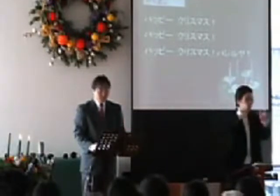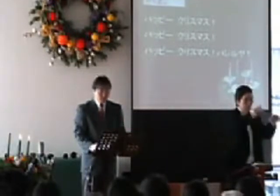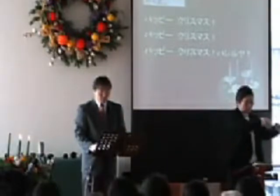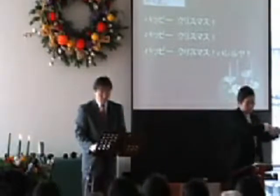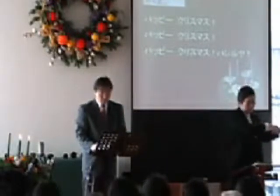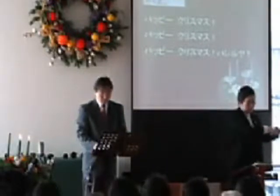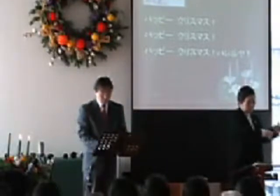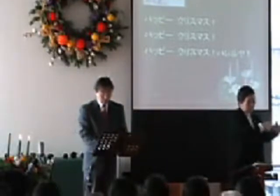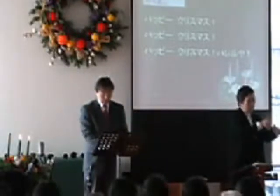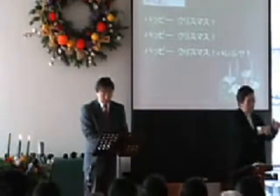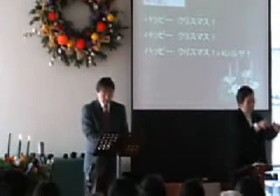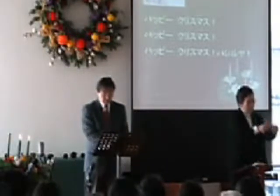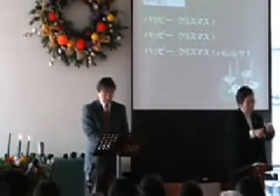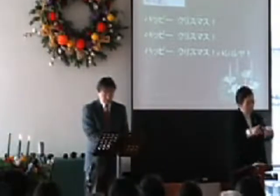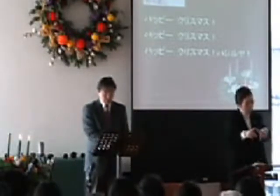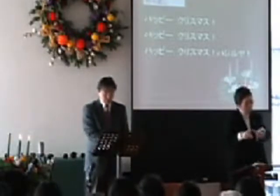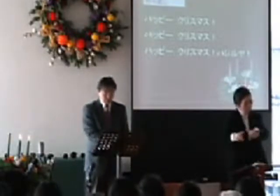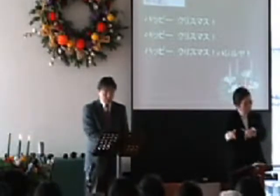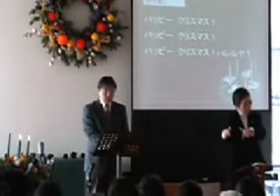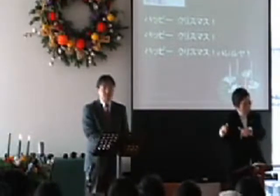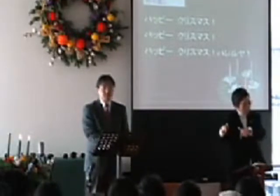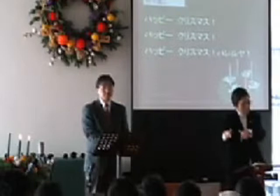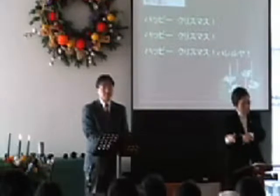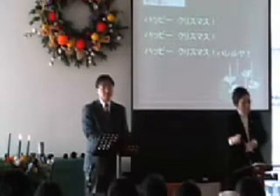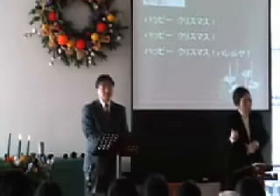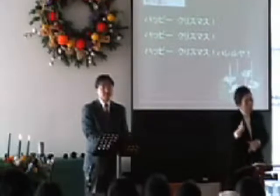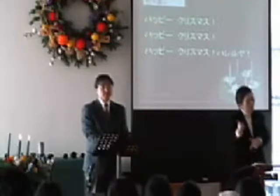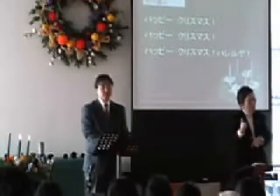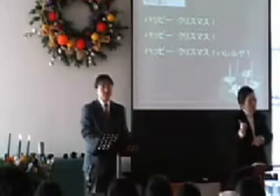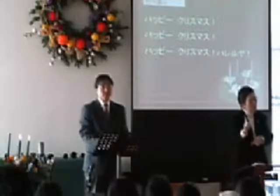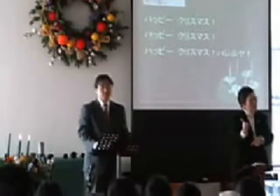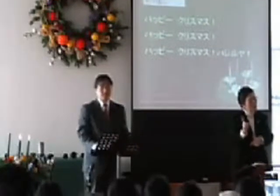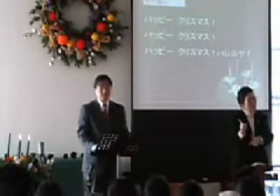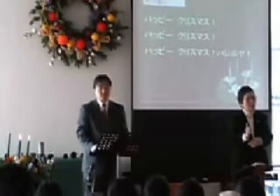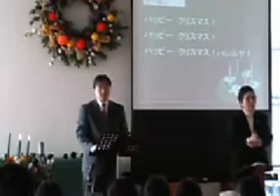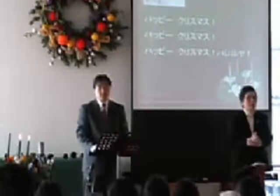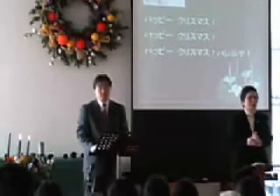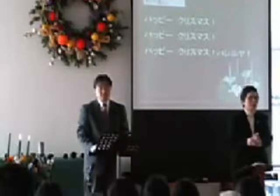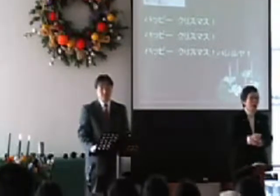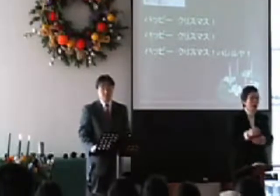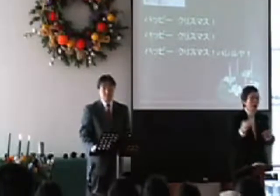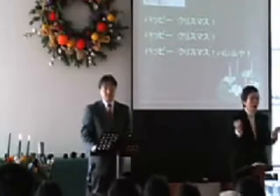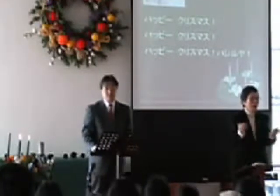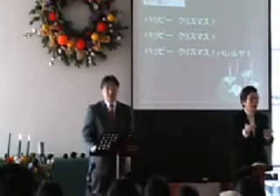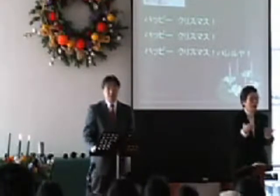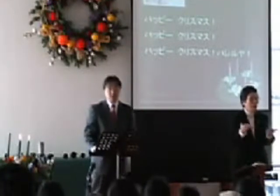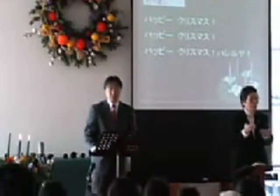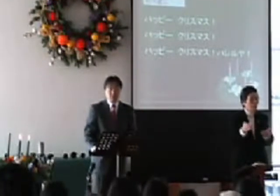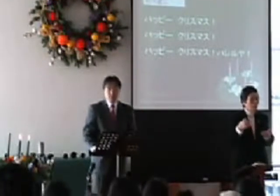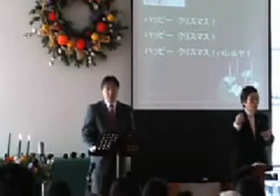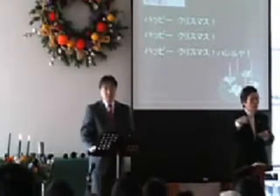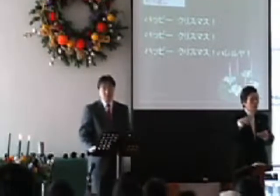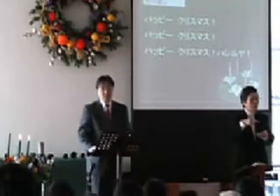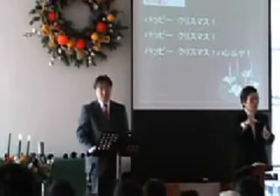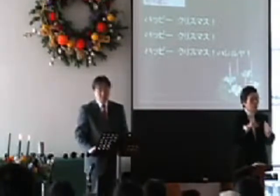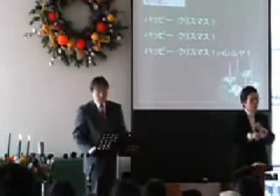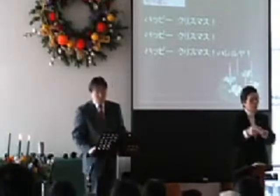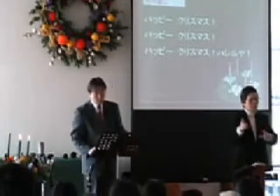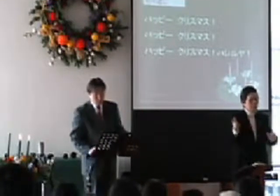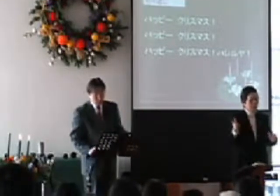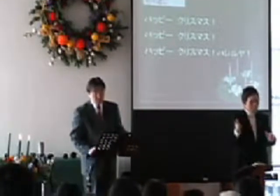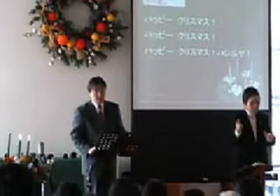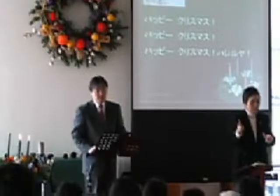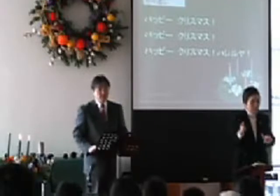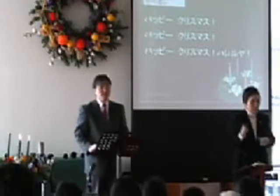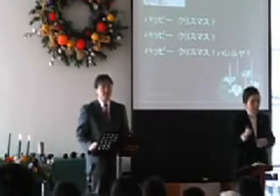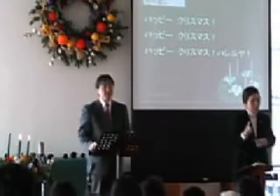新しい王様が生まれたに違いないということを知って、わざわざ旅をしてきたんです。で、この人た